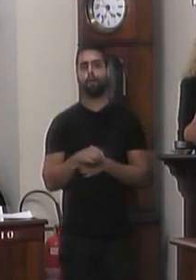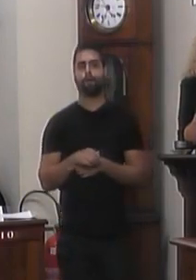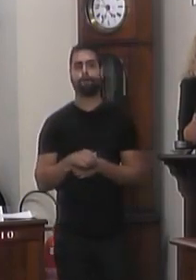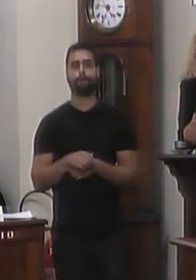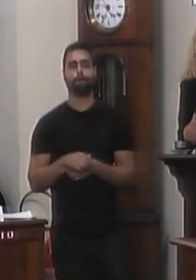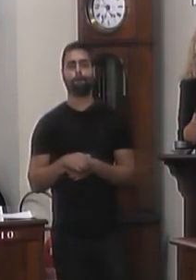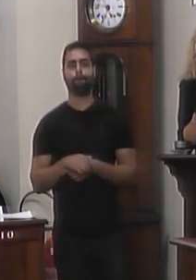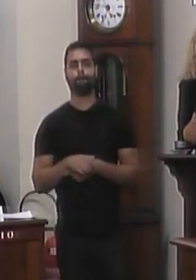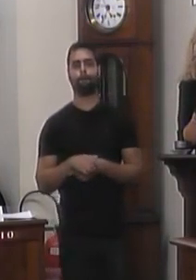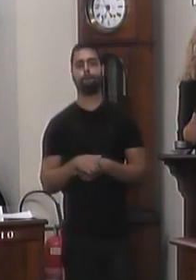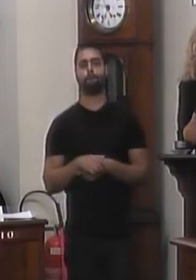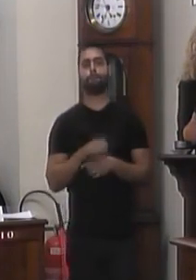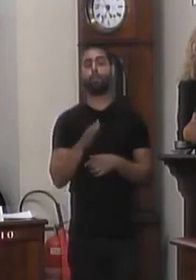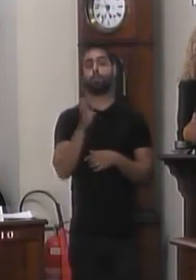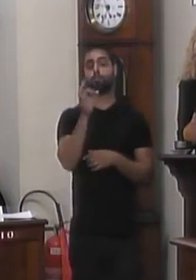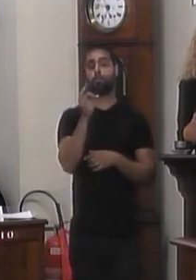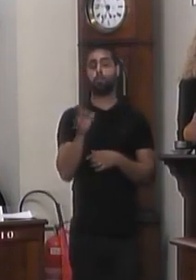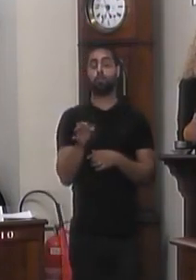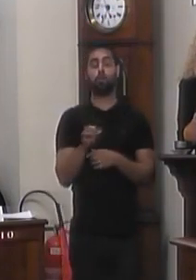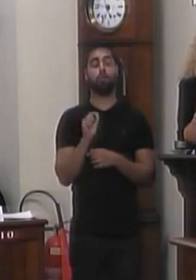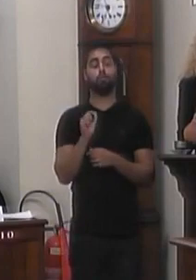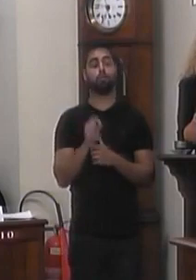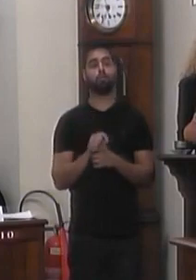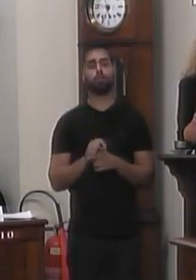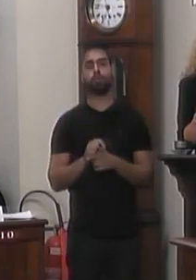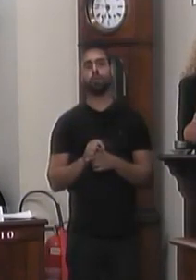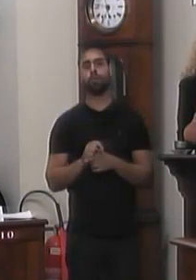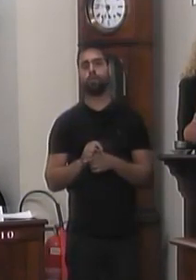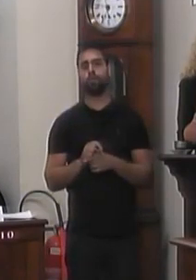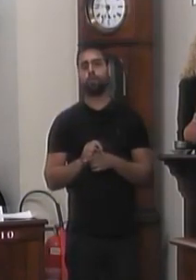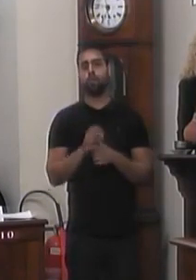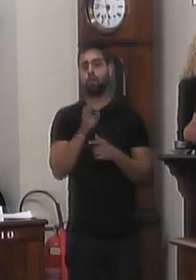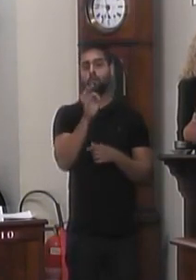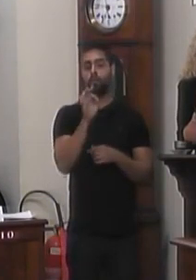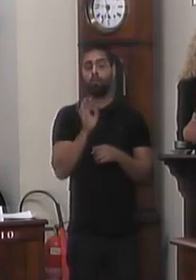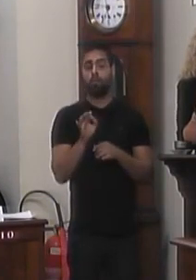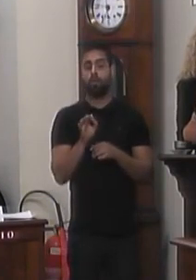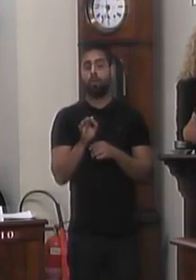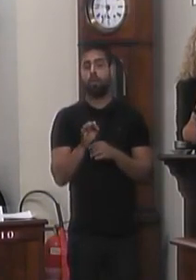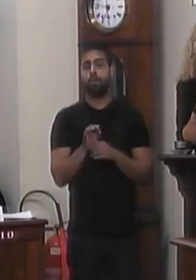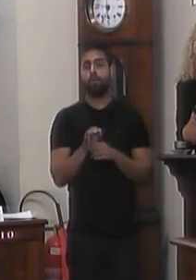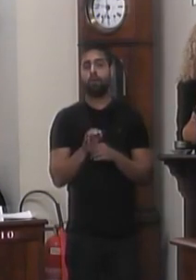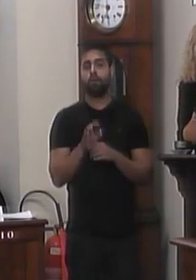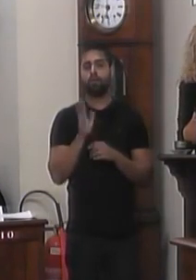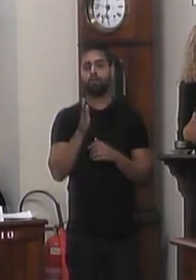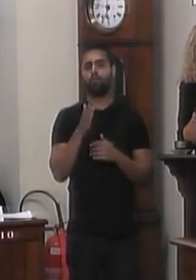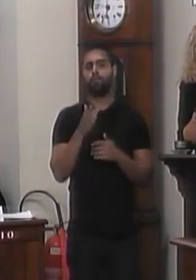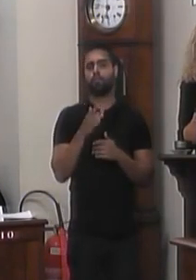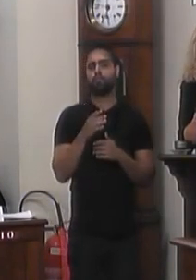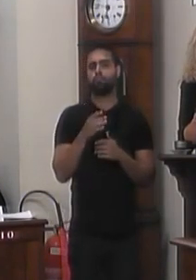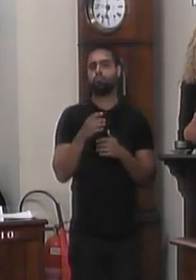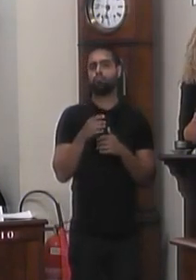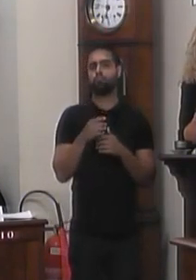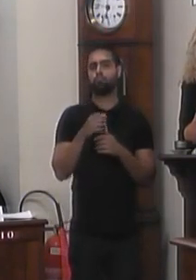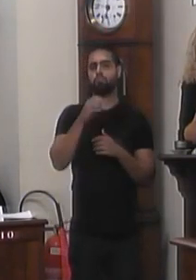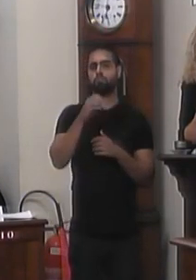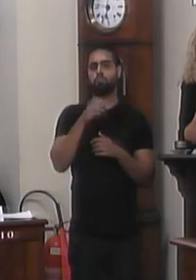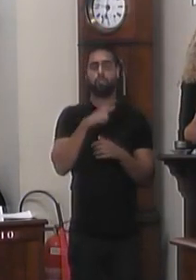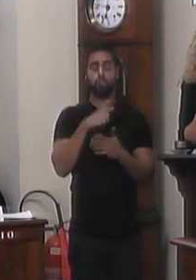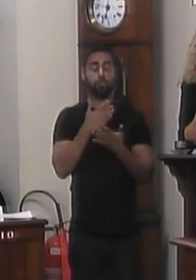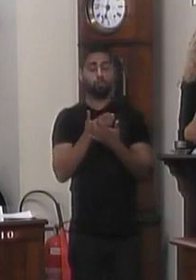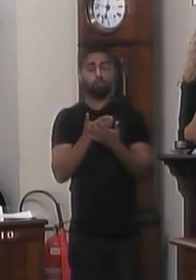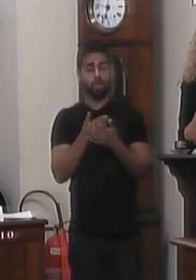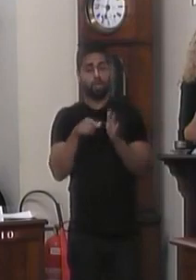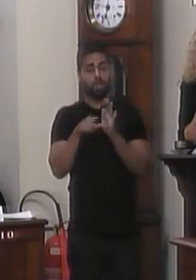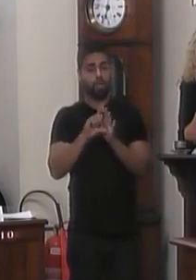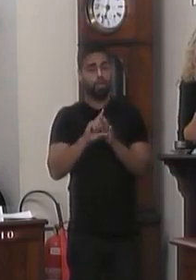o ano. Então, esse percentual aí, ele é um percentual em relação justamente ao que foi orçado e a receita corrente líquida que